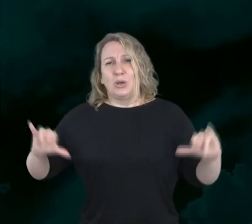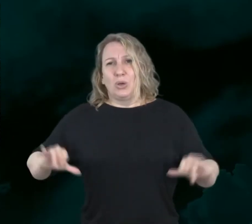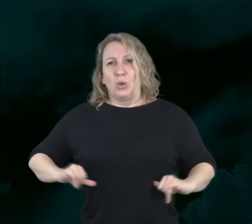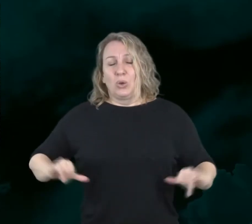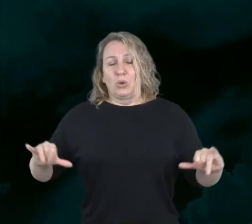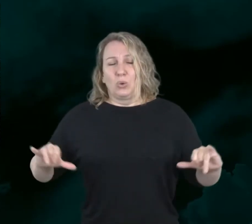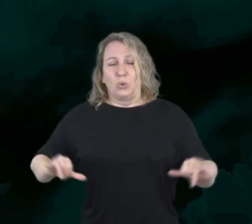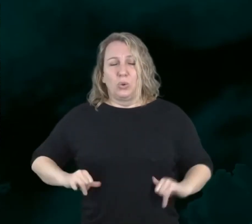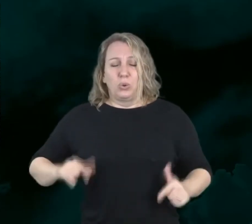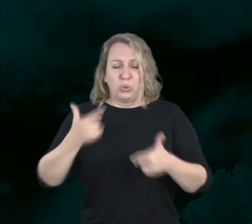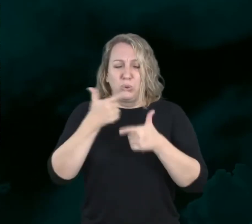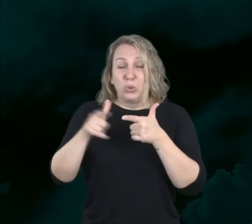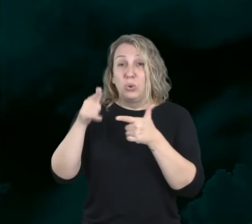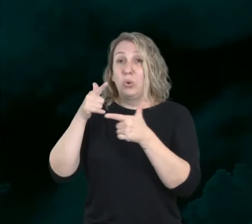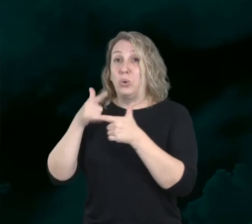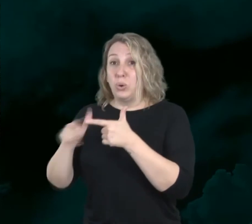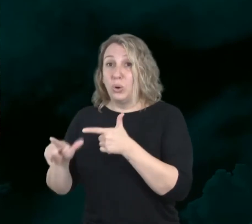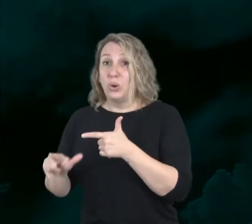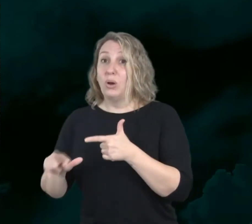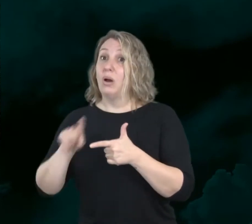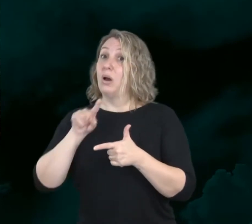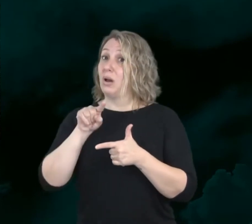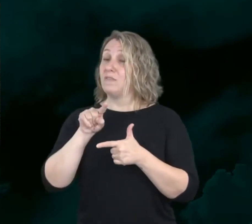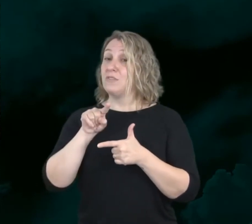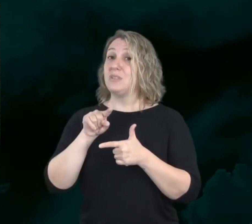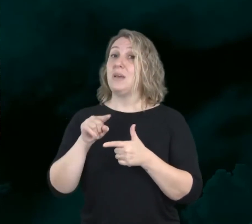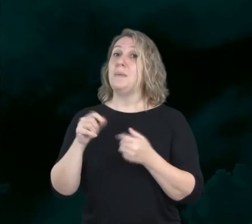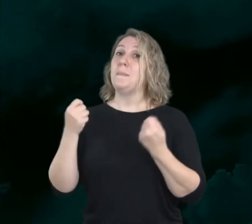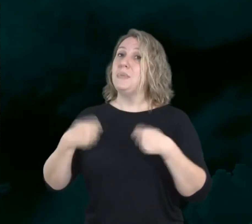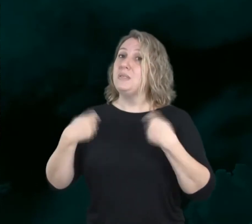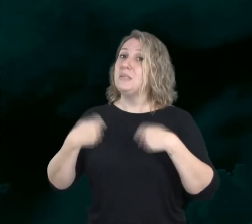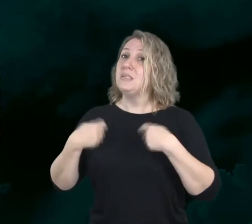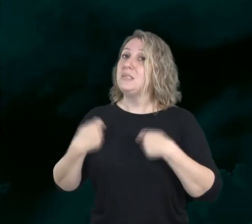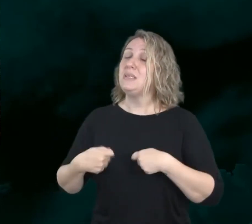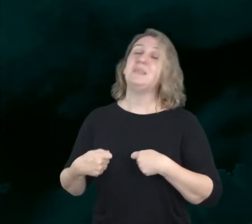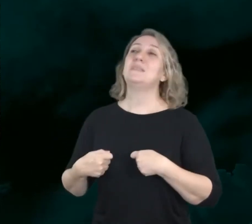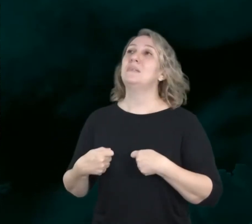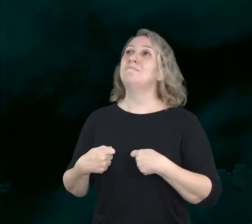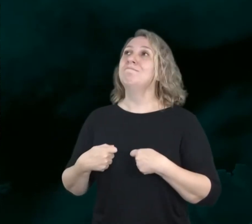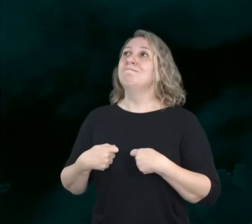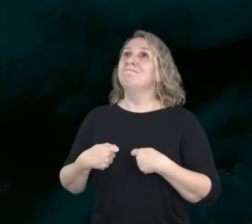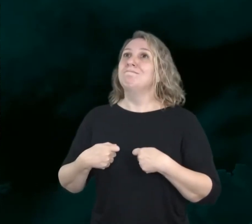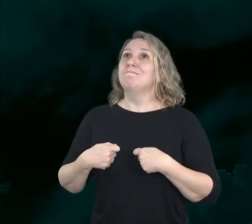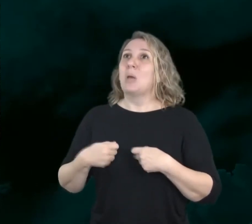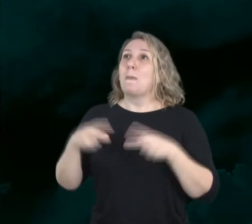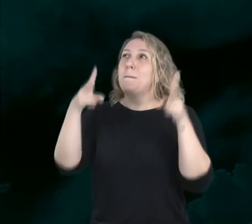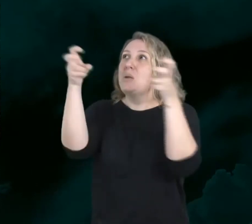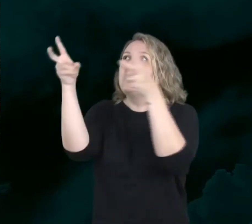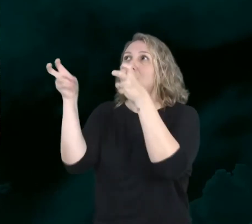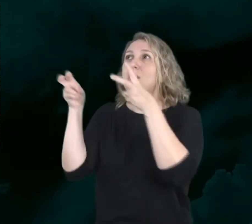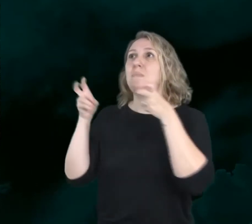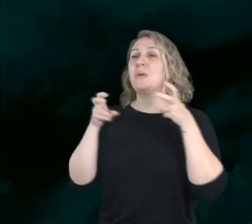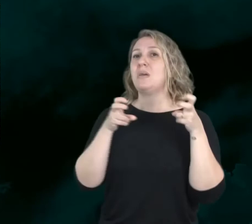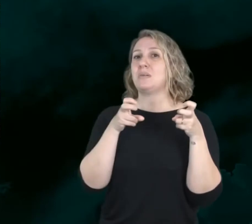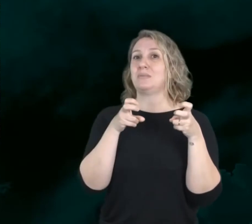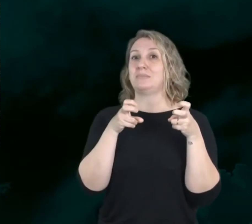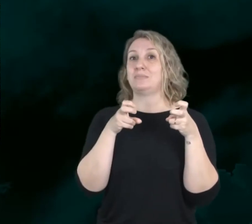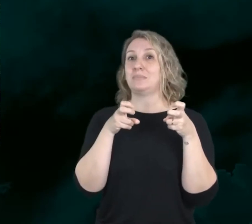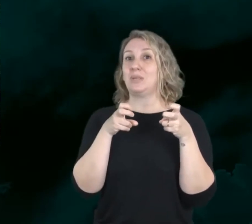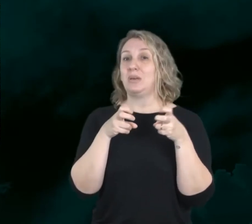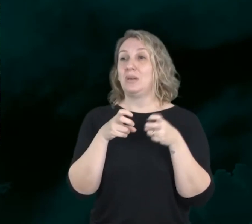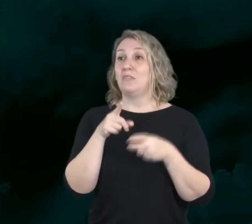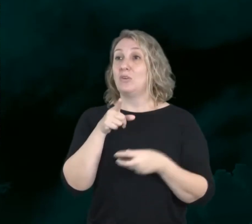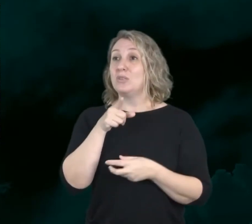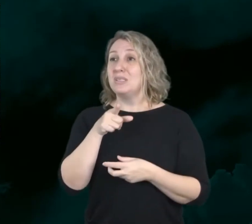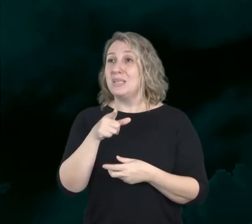e você estiver na direção certa para isso, você não está sofrendo porque pecou. Você não está sofrendo porque você fez alguma coisa errada, não.